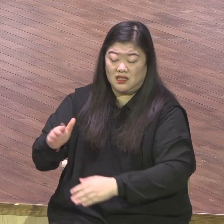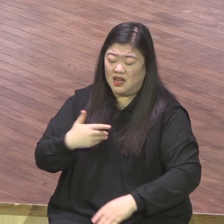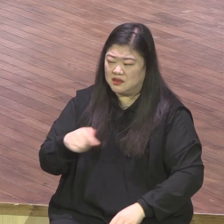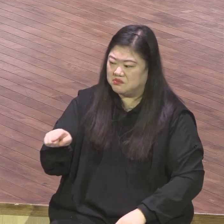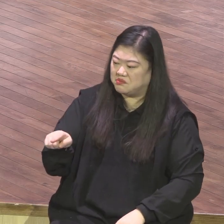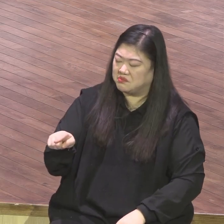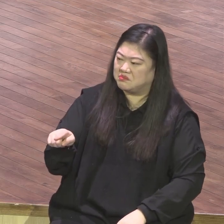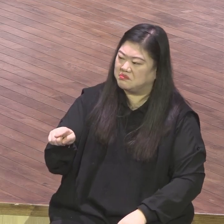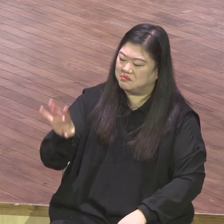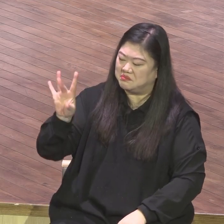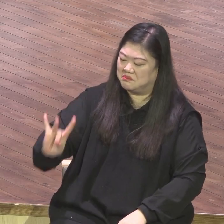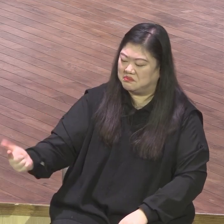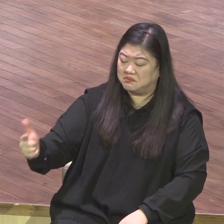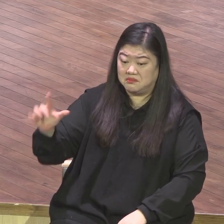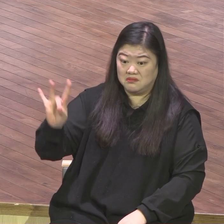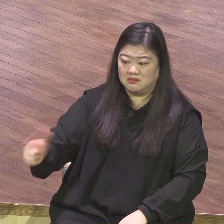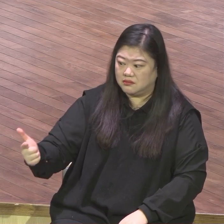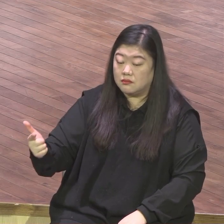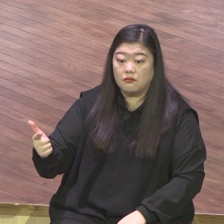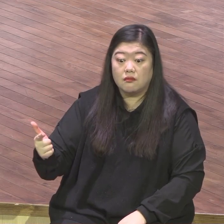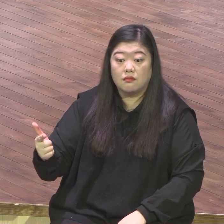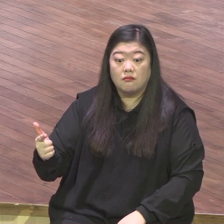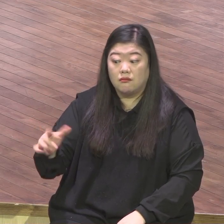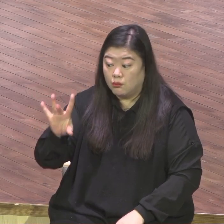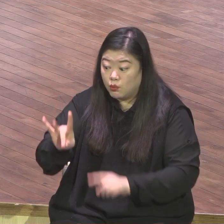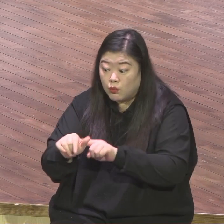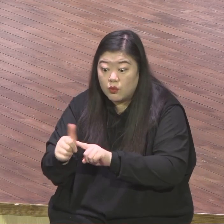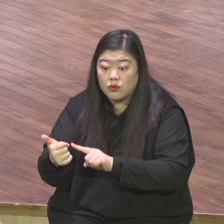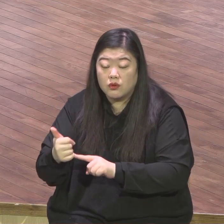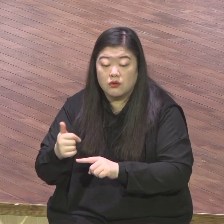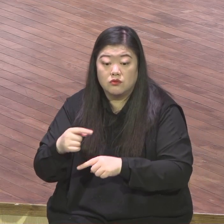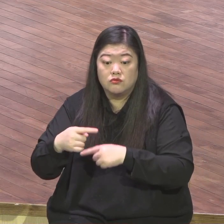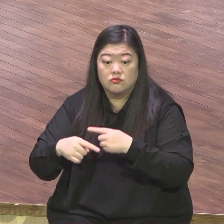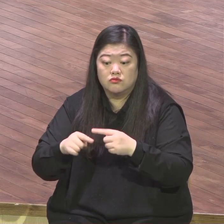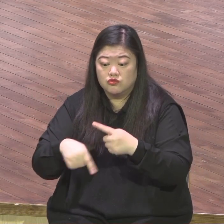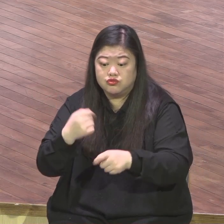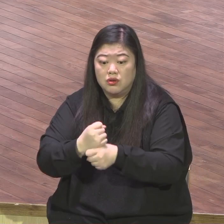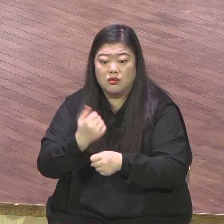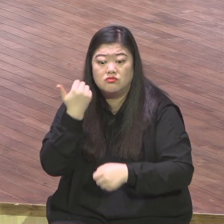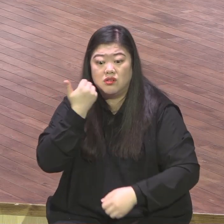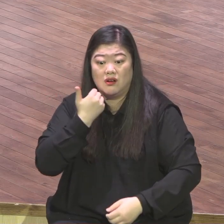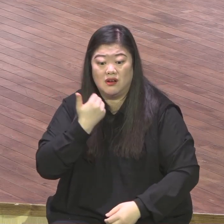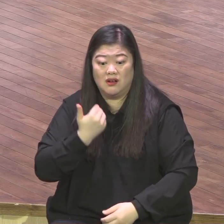부르니까 순종한 것밖에 없습니다. 부르니까 순종한 거예요.